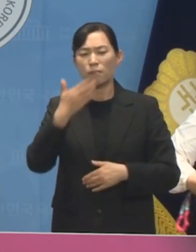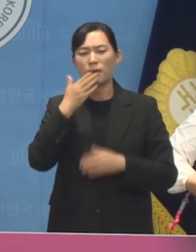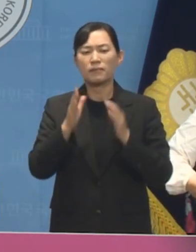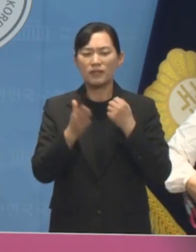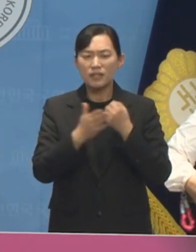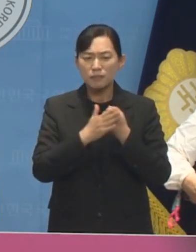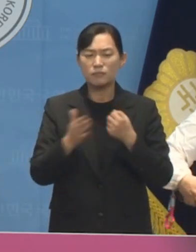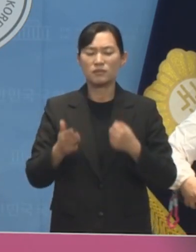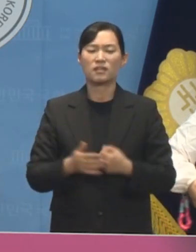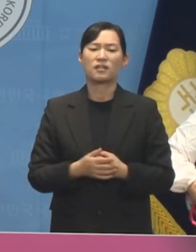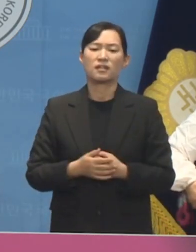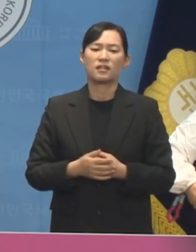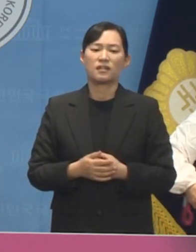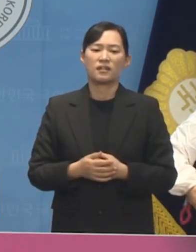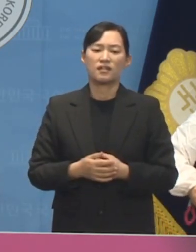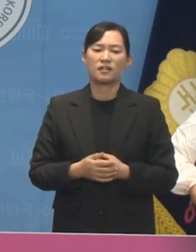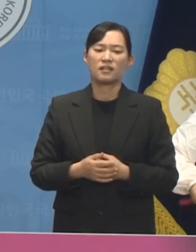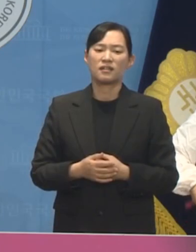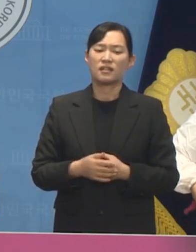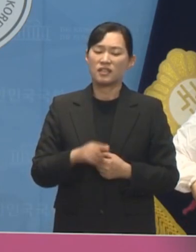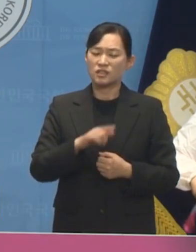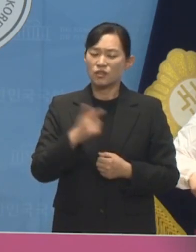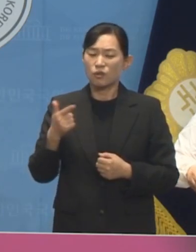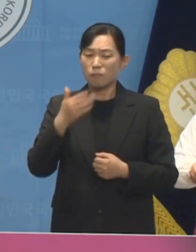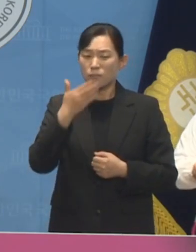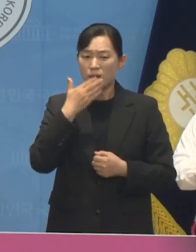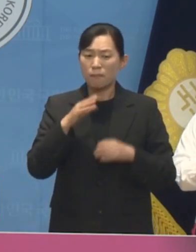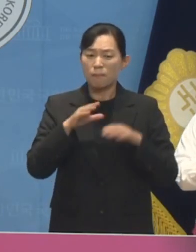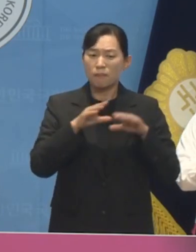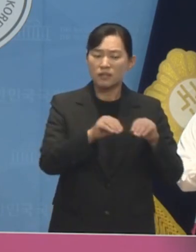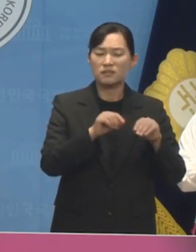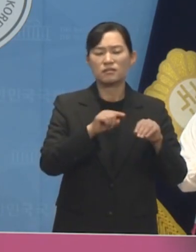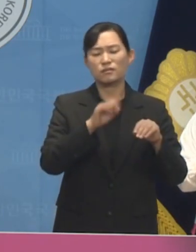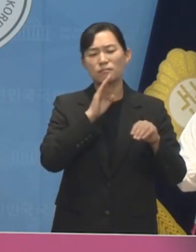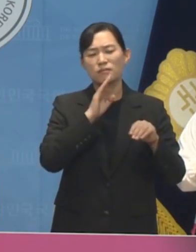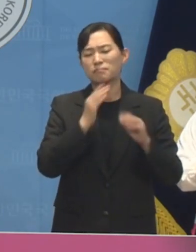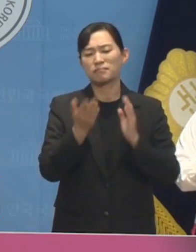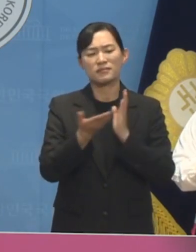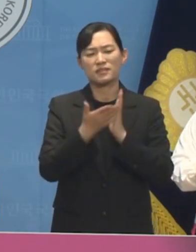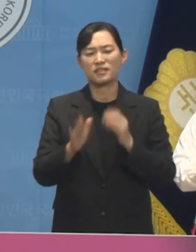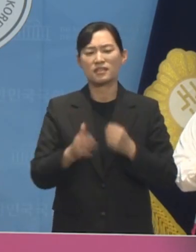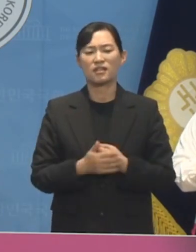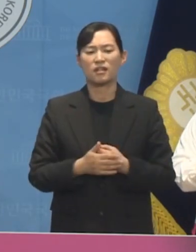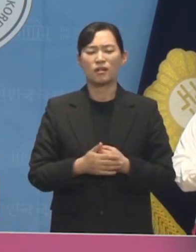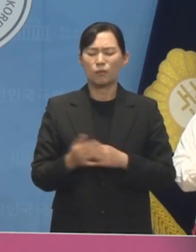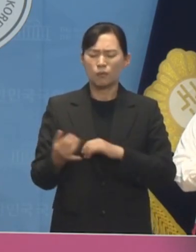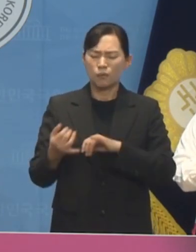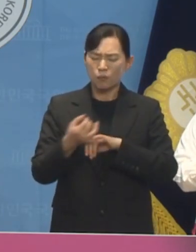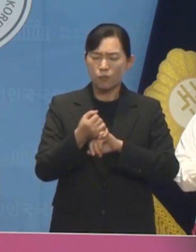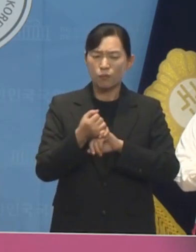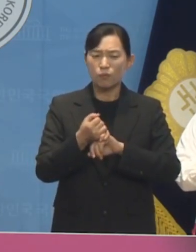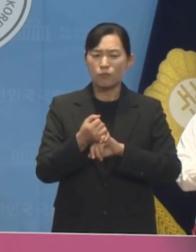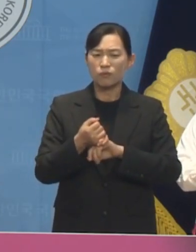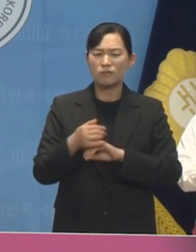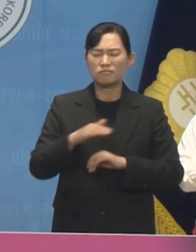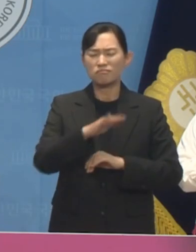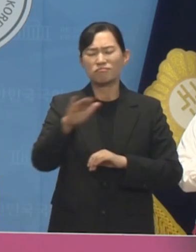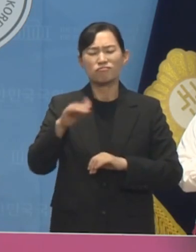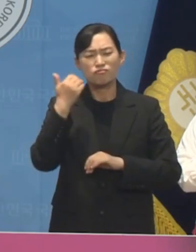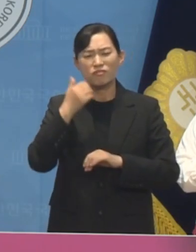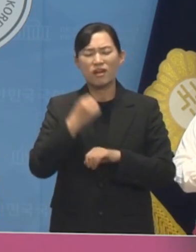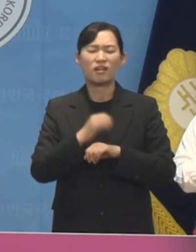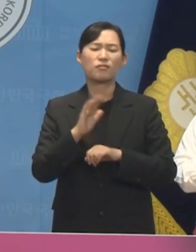써서 지원하는데 석식 폐지는 생계 위협을 가하는 인간적 가해입니다. 누군가는 해야 하는 일인데 왜 아파하고 힘들어야